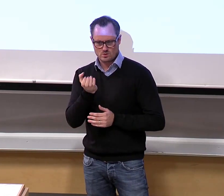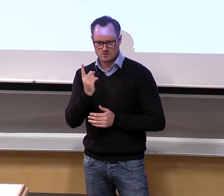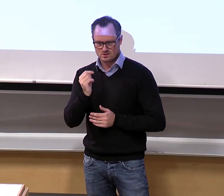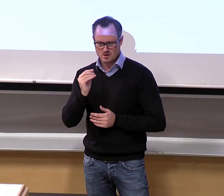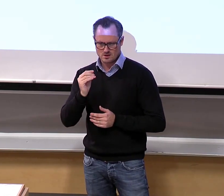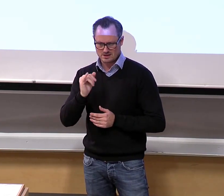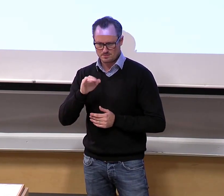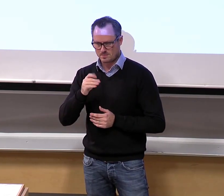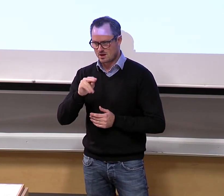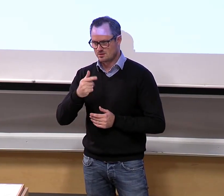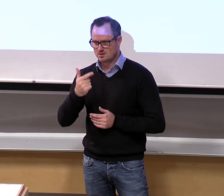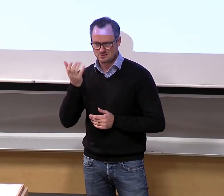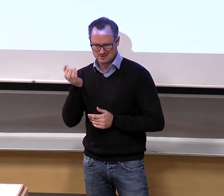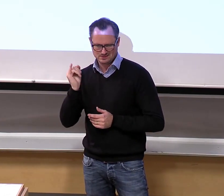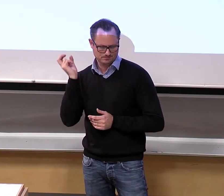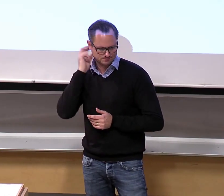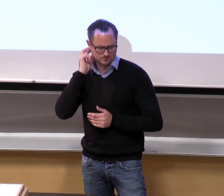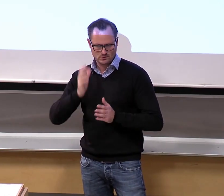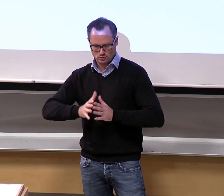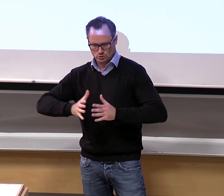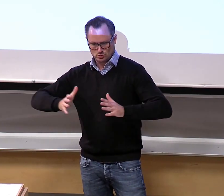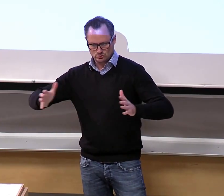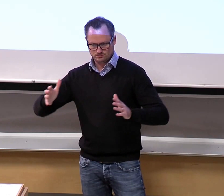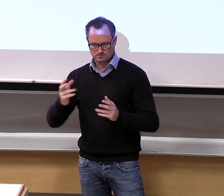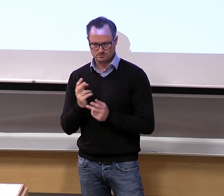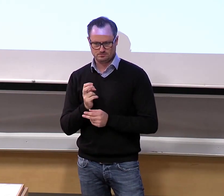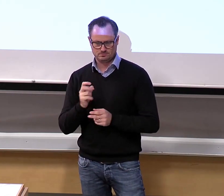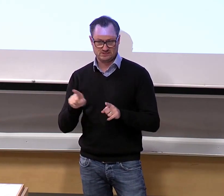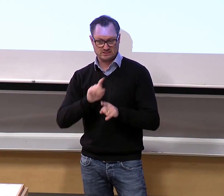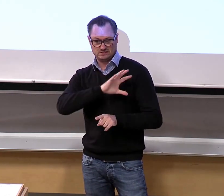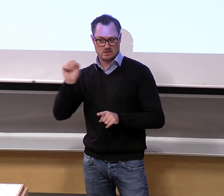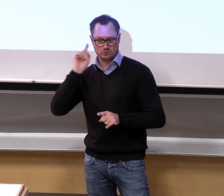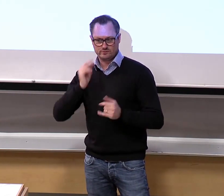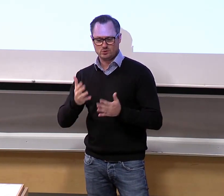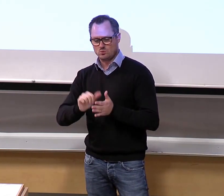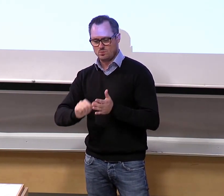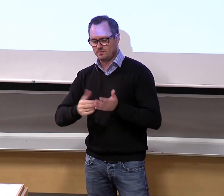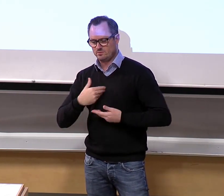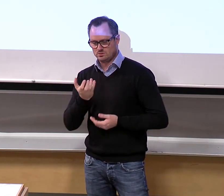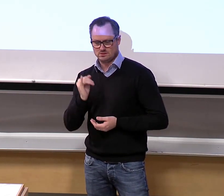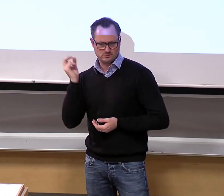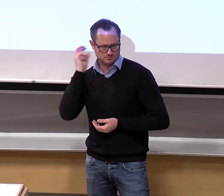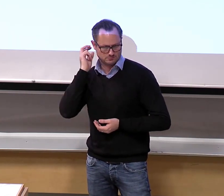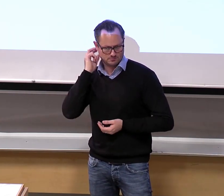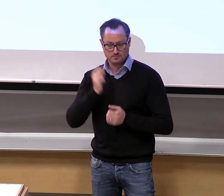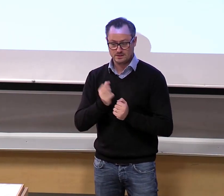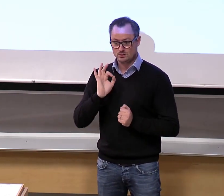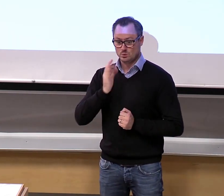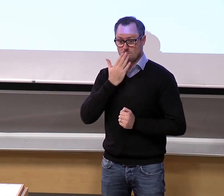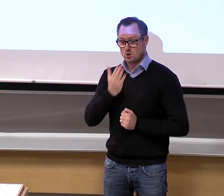Och sen när operationerna av cochleaimplantat ökar. Nästan alla döva barn får ju cochleaimplantat